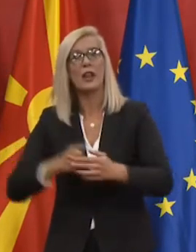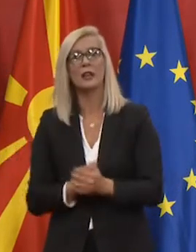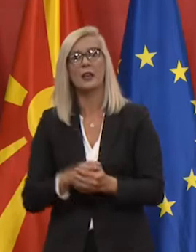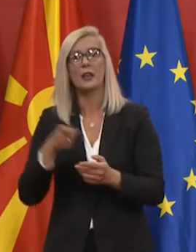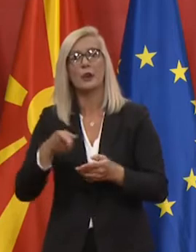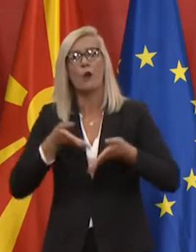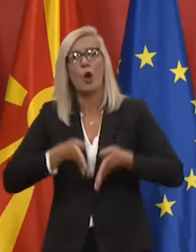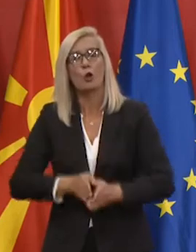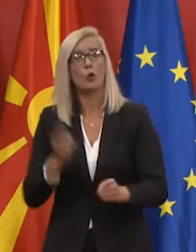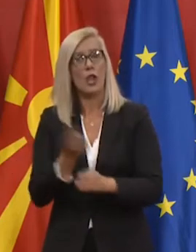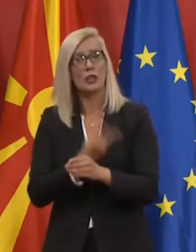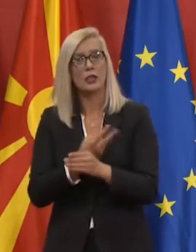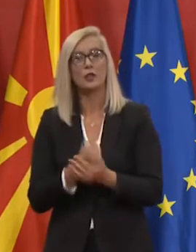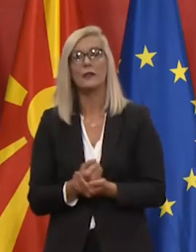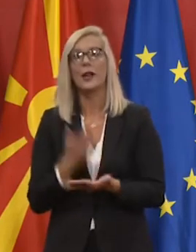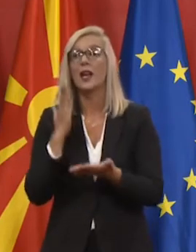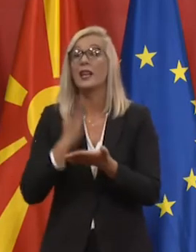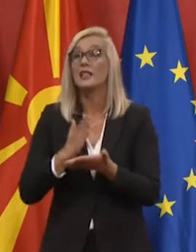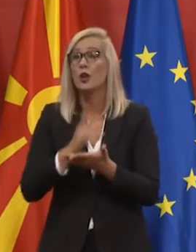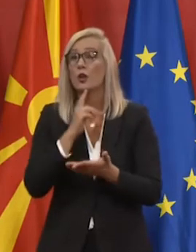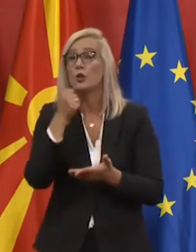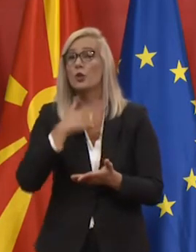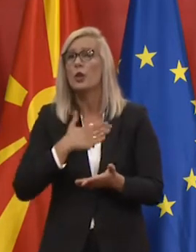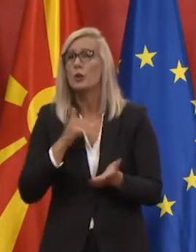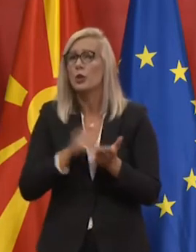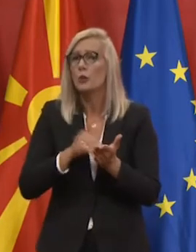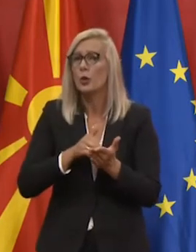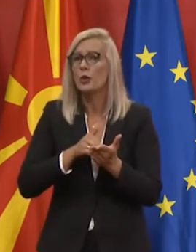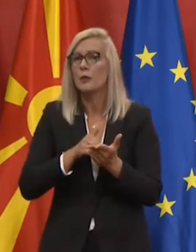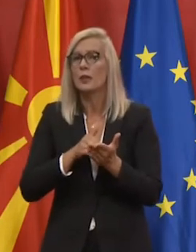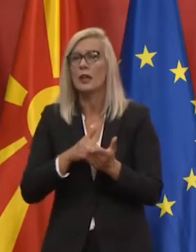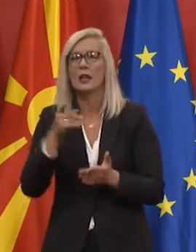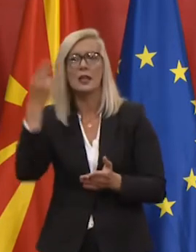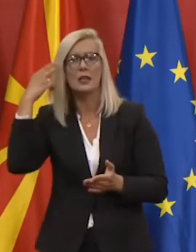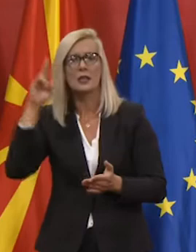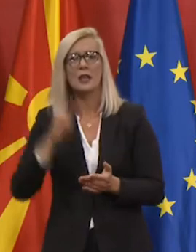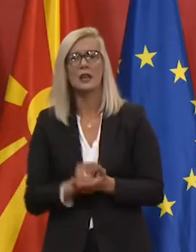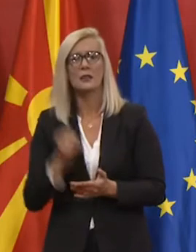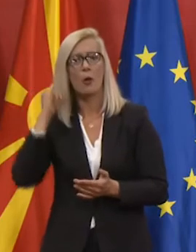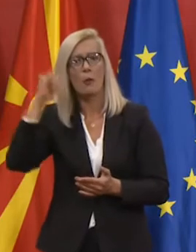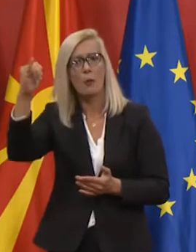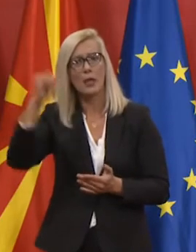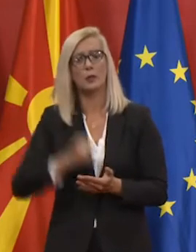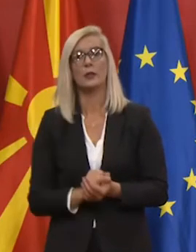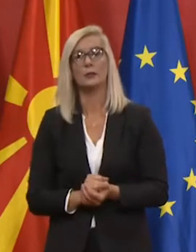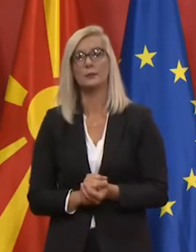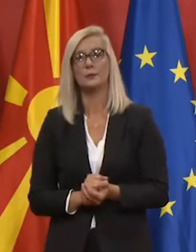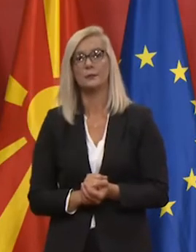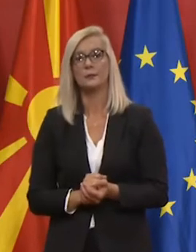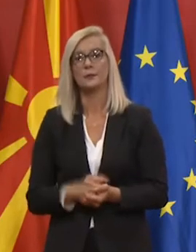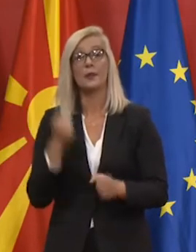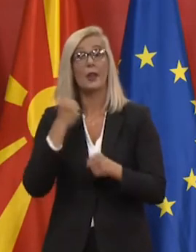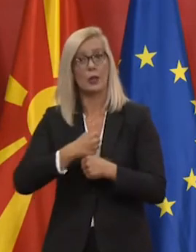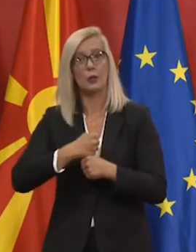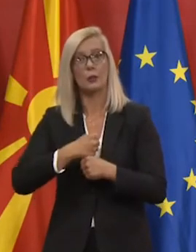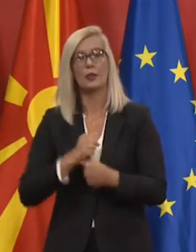во родната земја. Секој кој што имаше необходна потреба за странство од патува. Спасовски исто